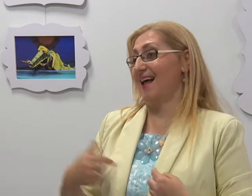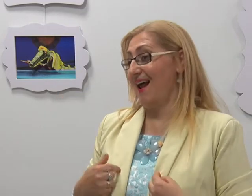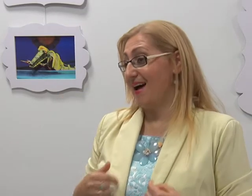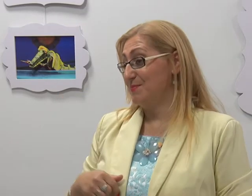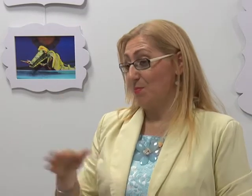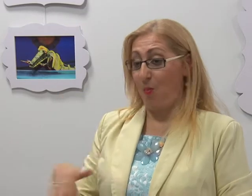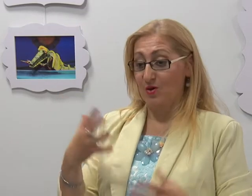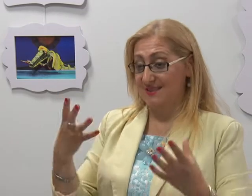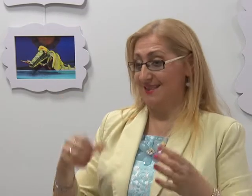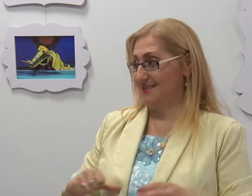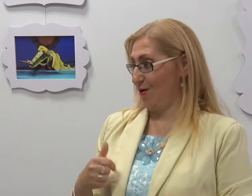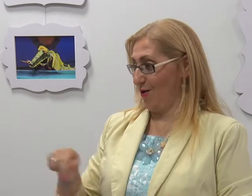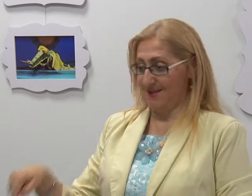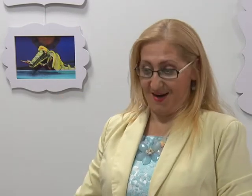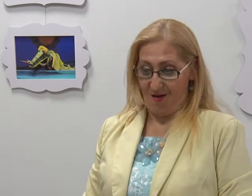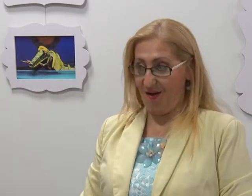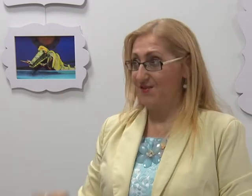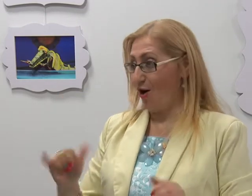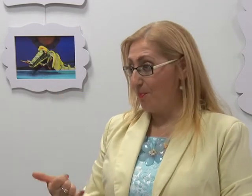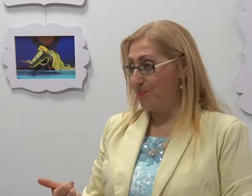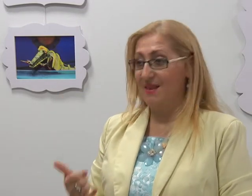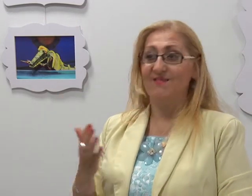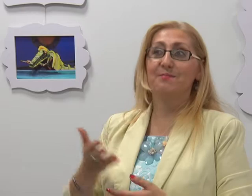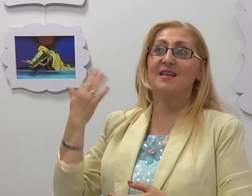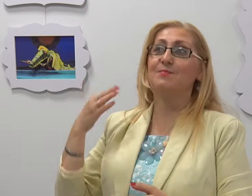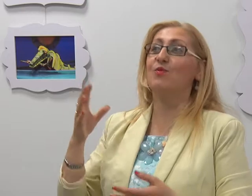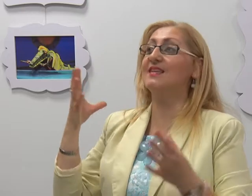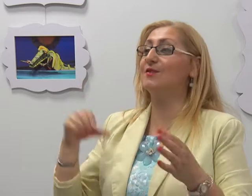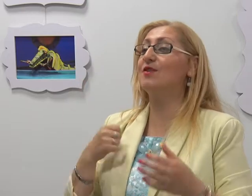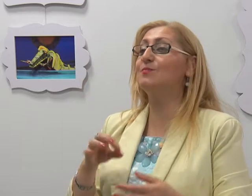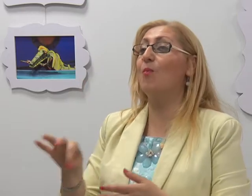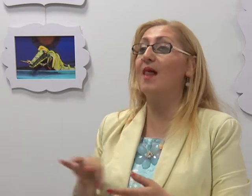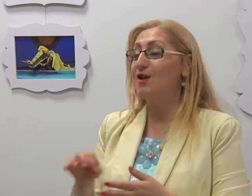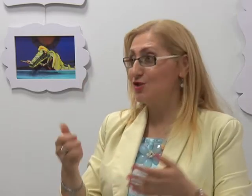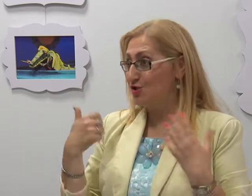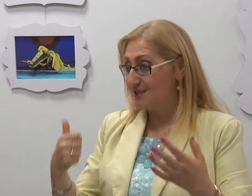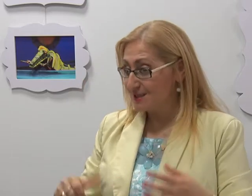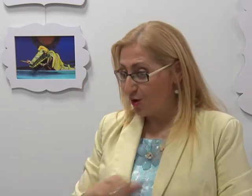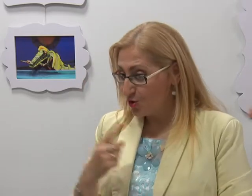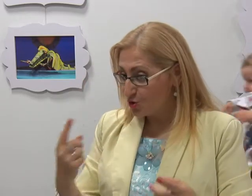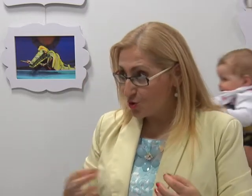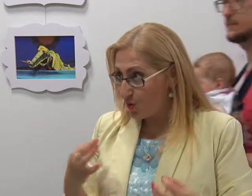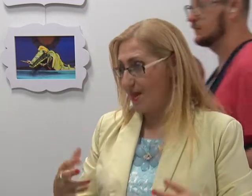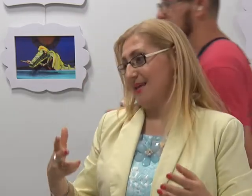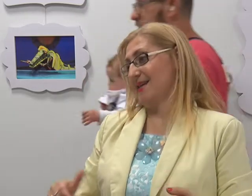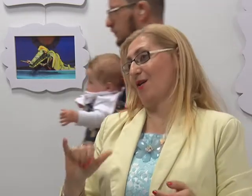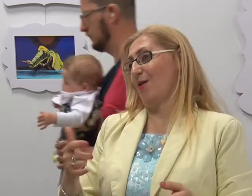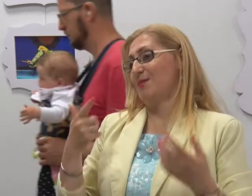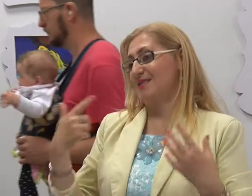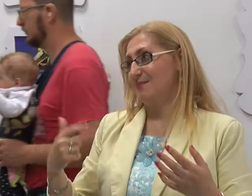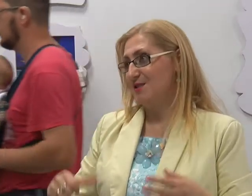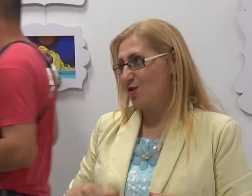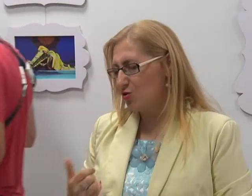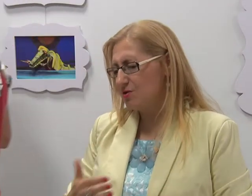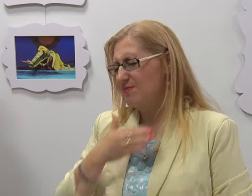70 godina je iza nas, od 48. godine do danas. Evo, opet pre smo obeležavali 60 godina, danas